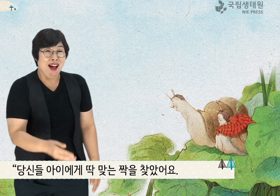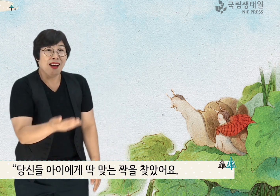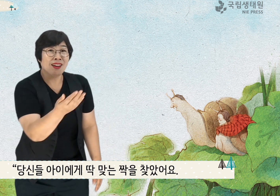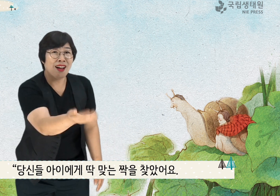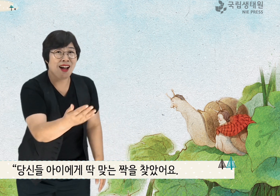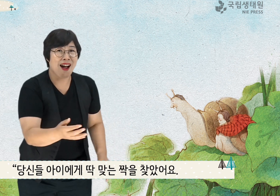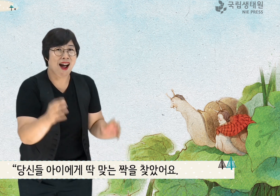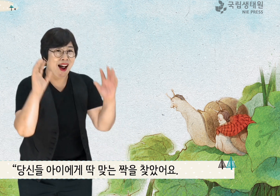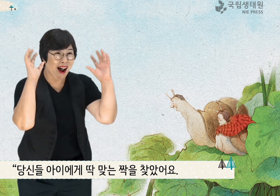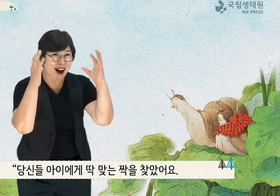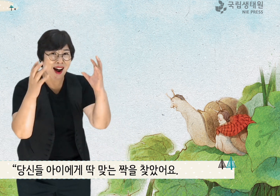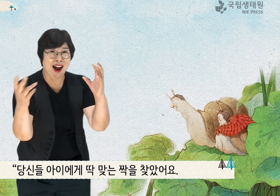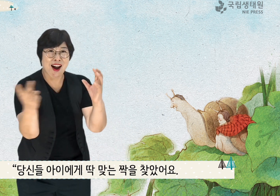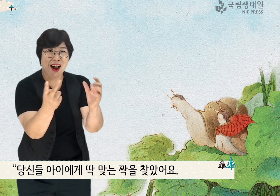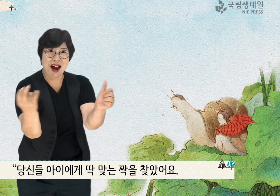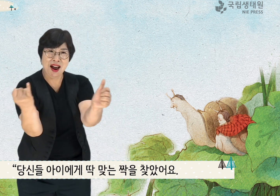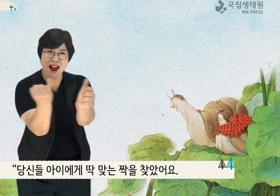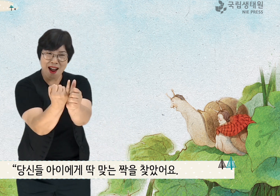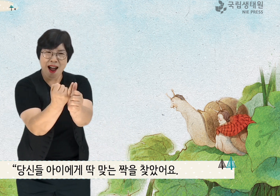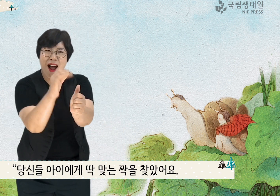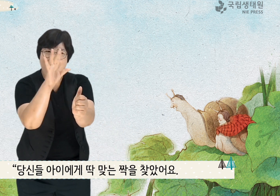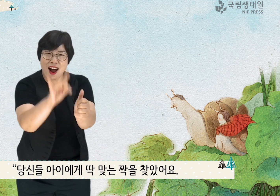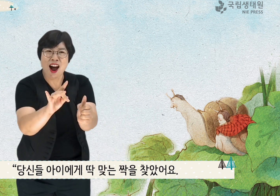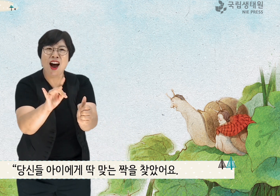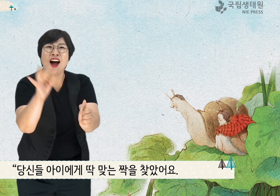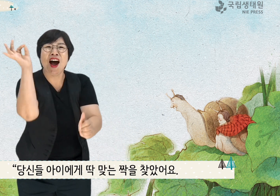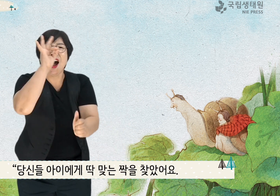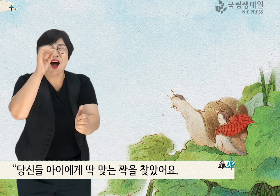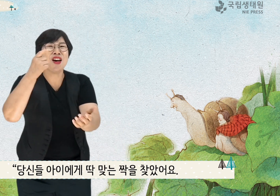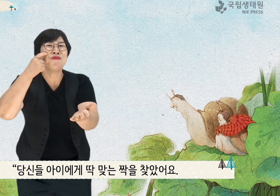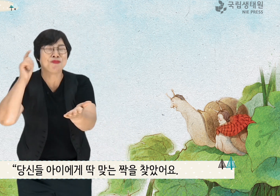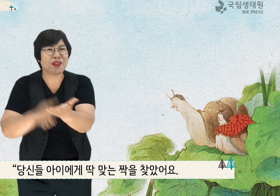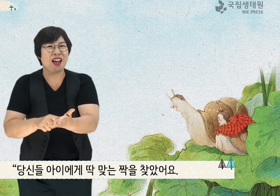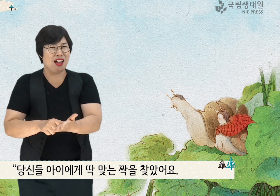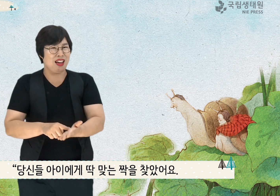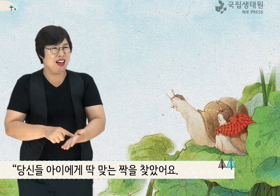당신들 아이에게 딱 맞는 짝을 찾았어요.